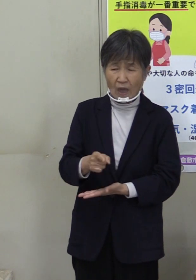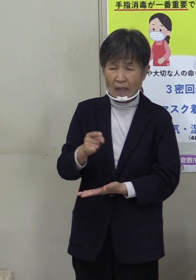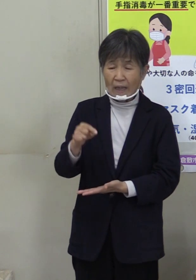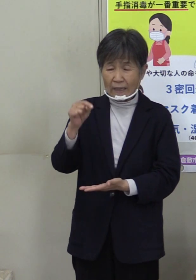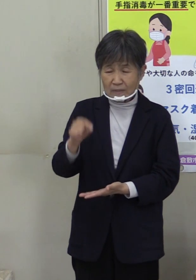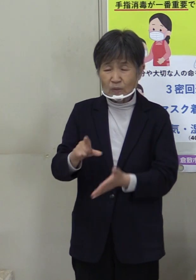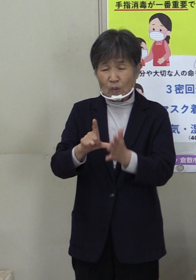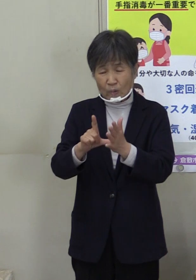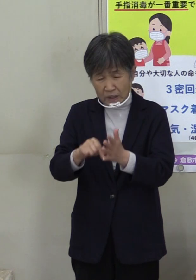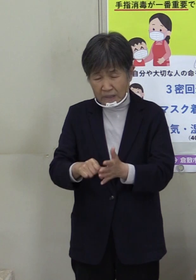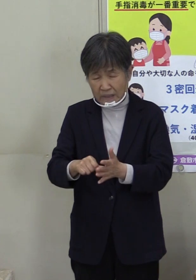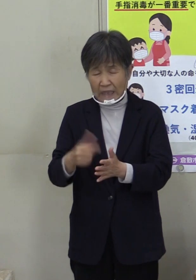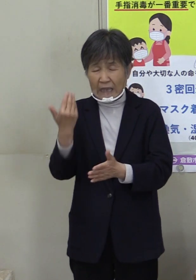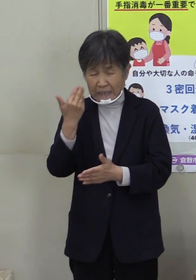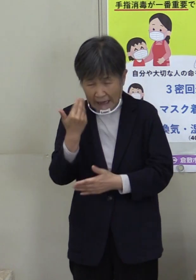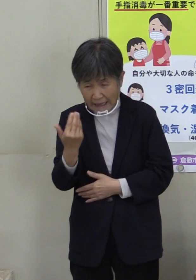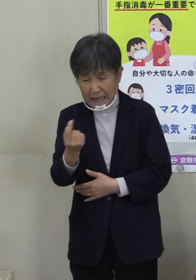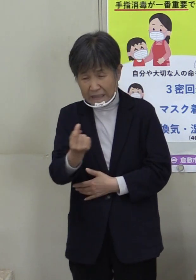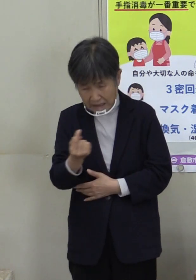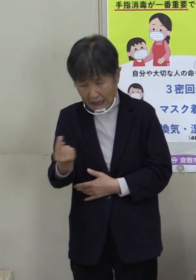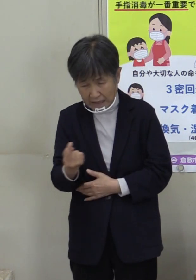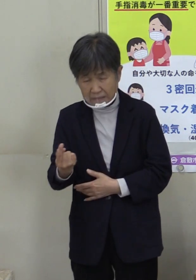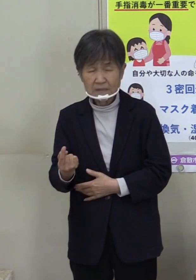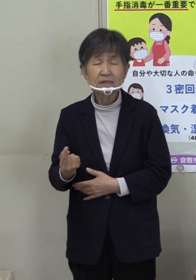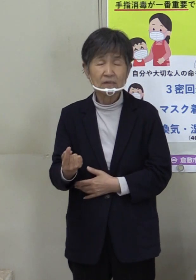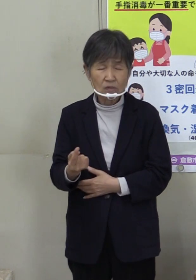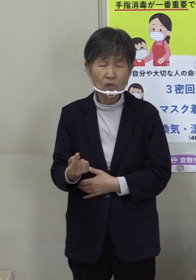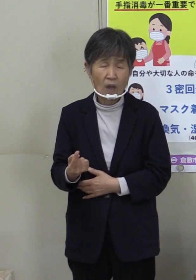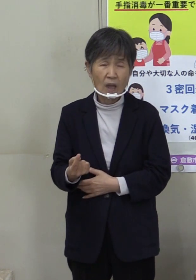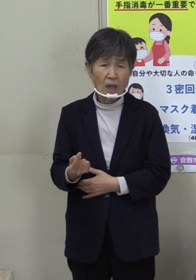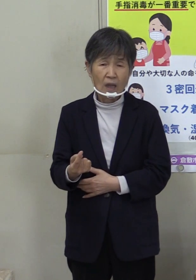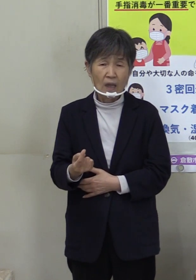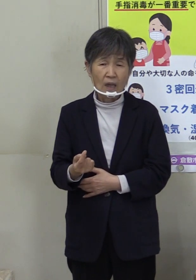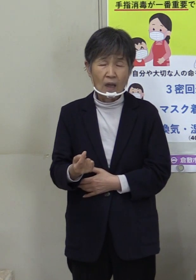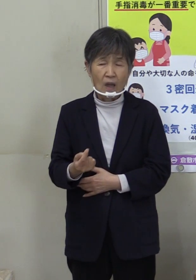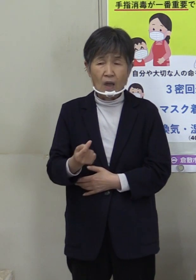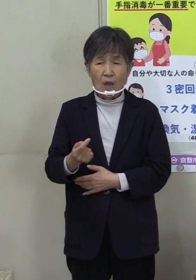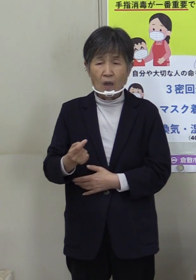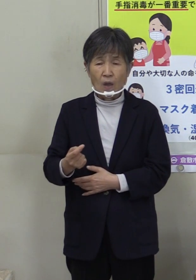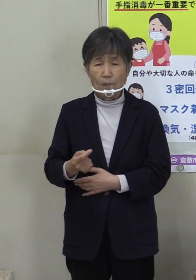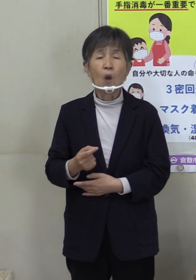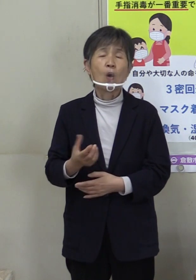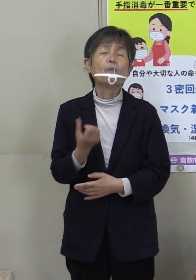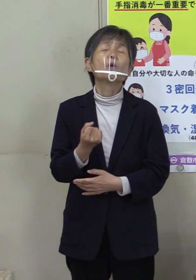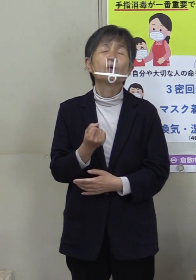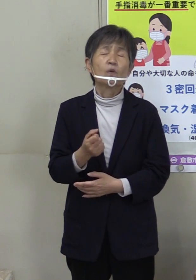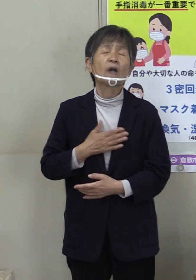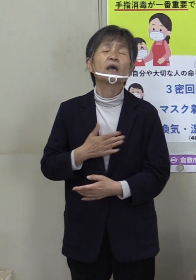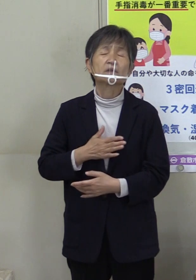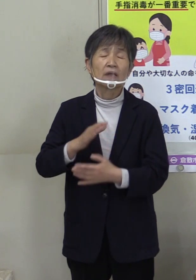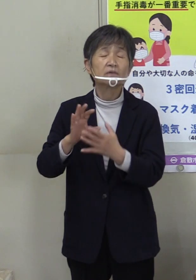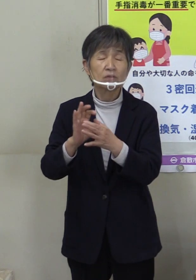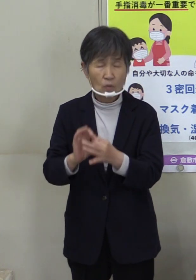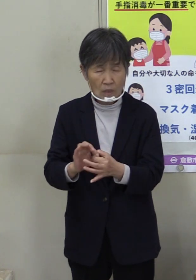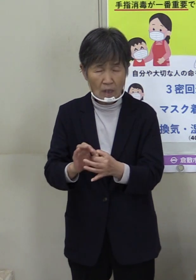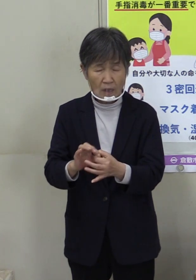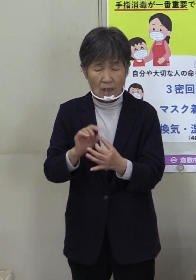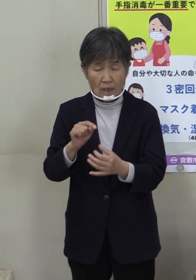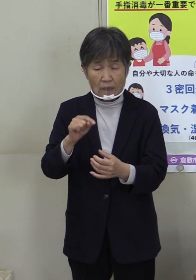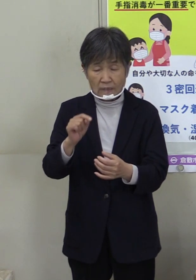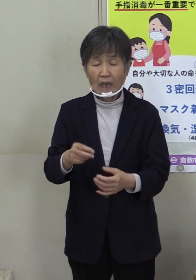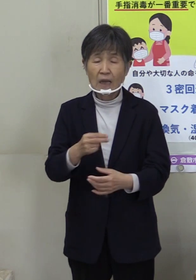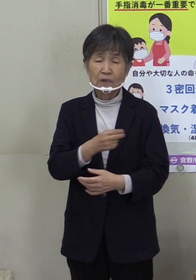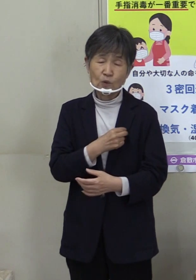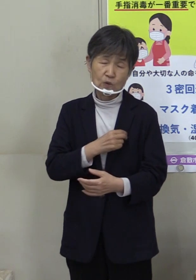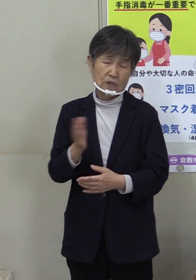例えばこの人とこの人とこの人が利用したというのを、非常に記憶として持たれているものですから、そちらの方から